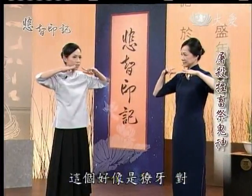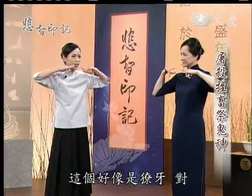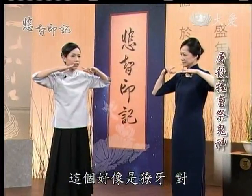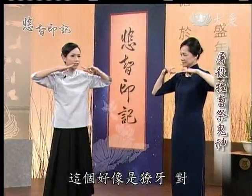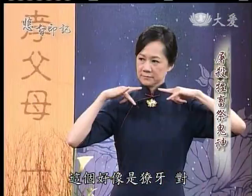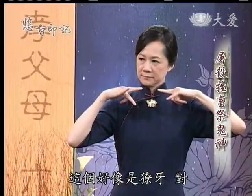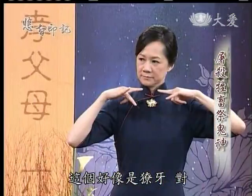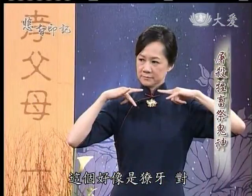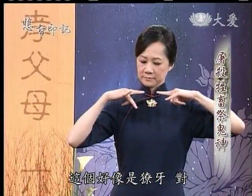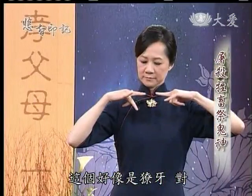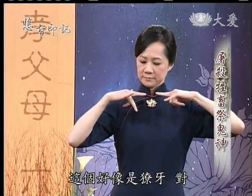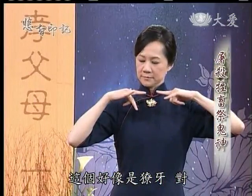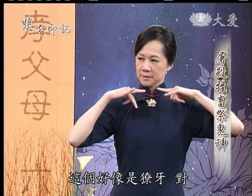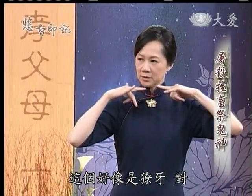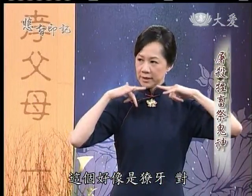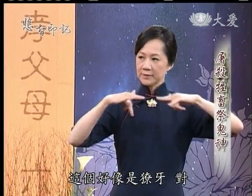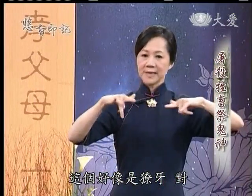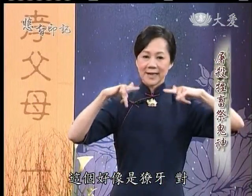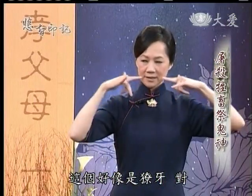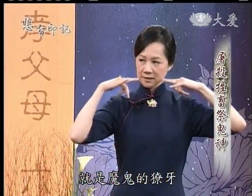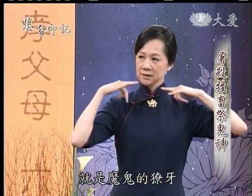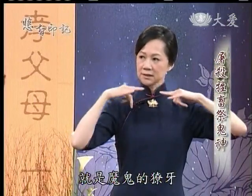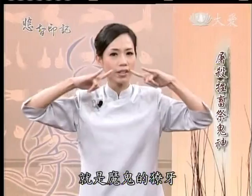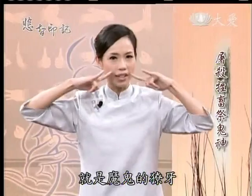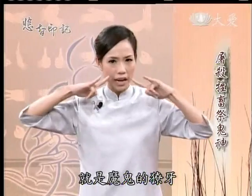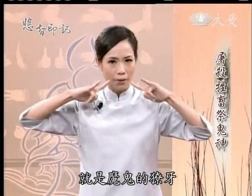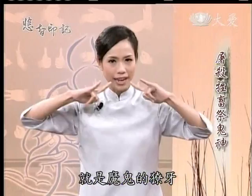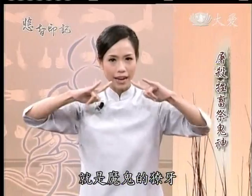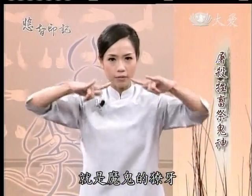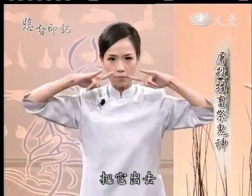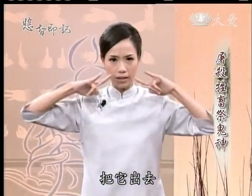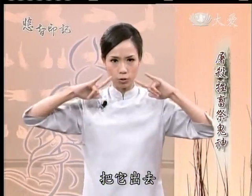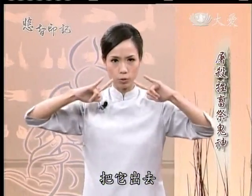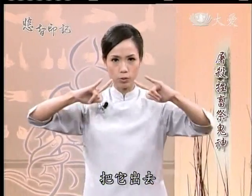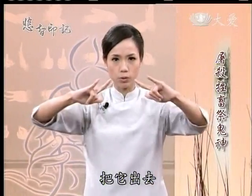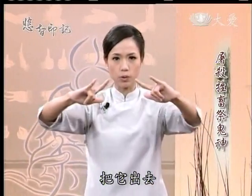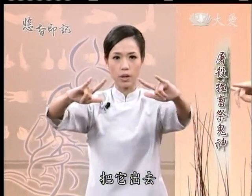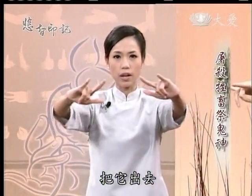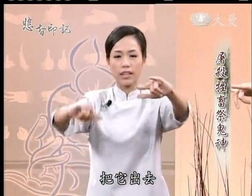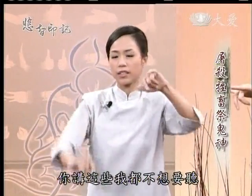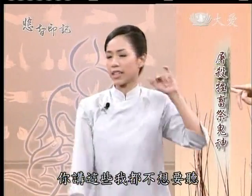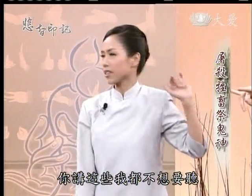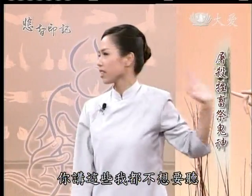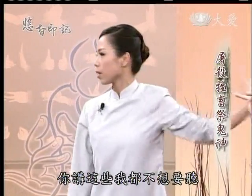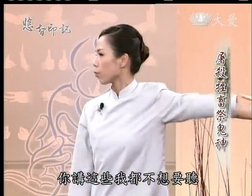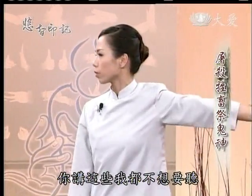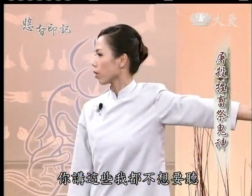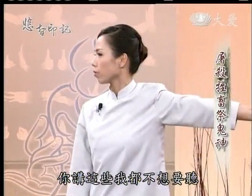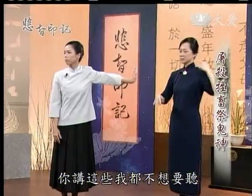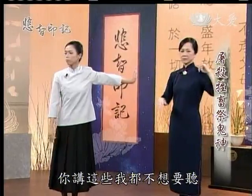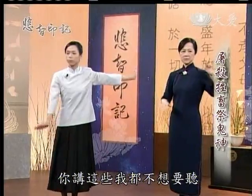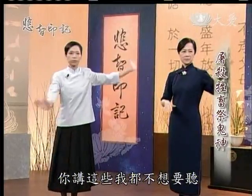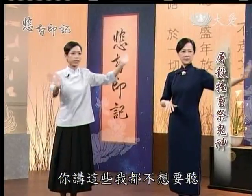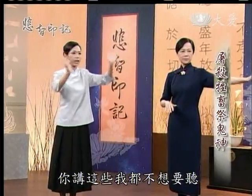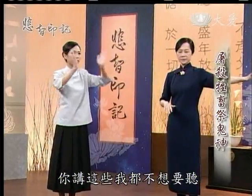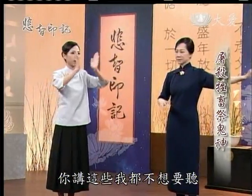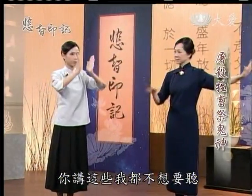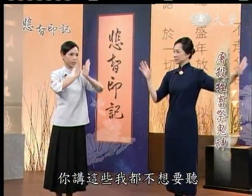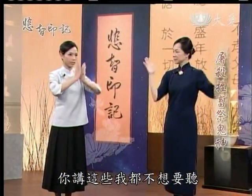像这个好像是獠牙 哦，獠牙， 对，就魔鬼的獠牙，把它出去。你讲这些我都不想要